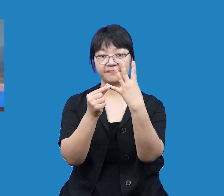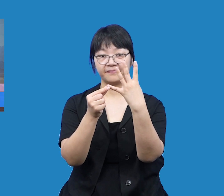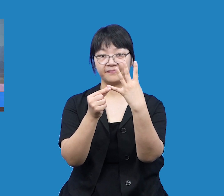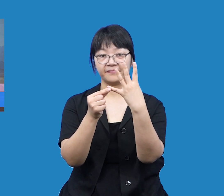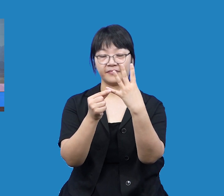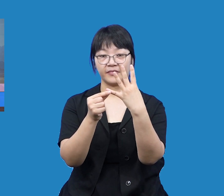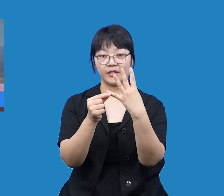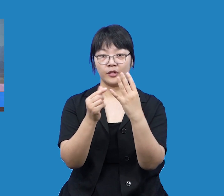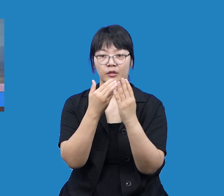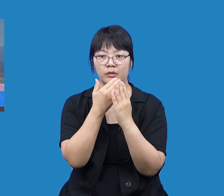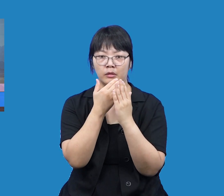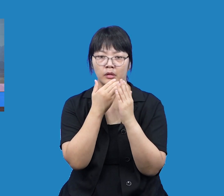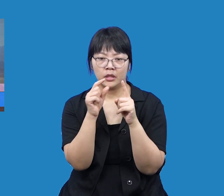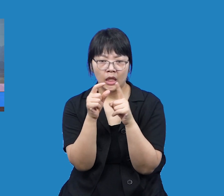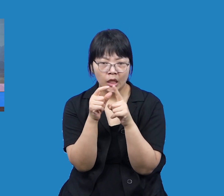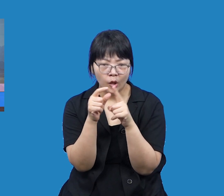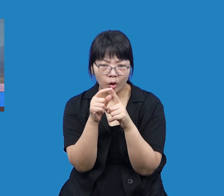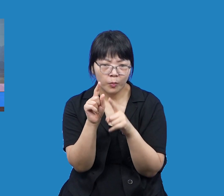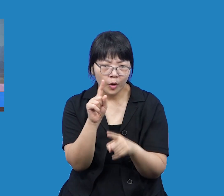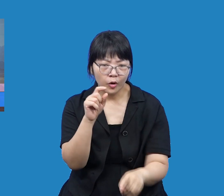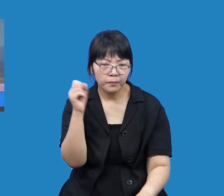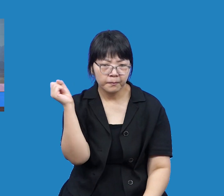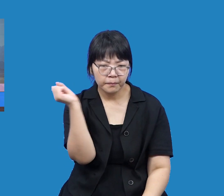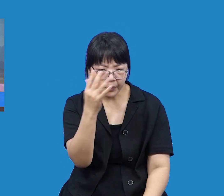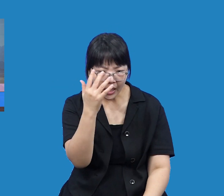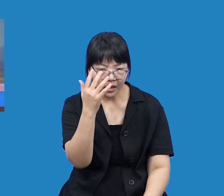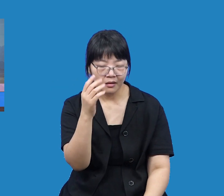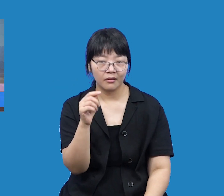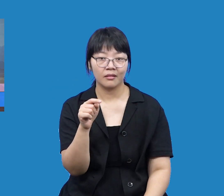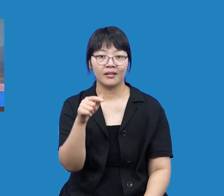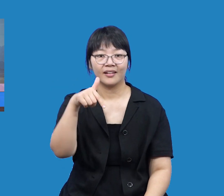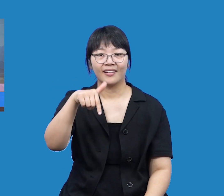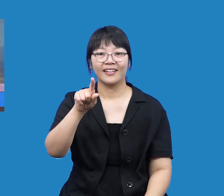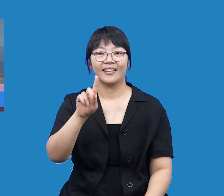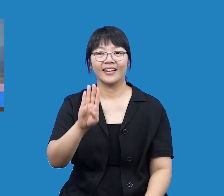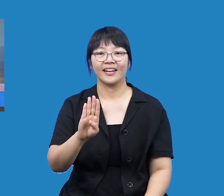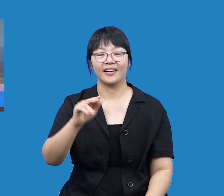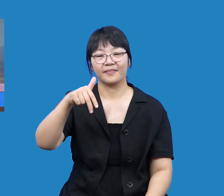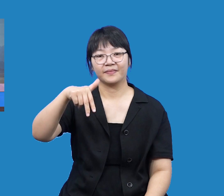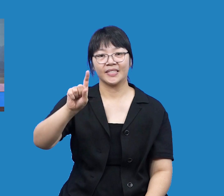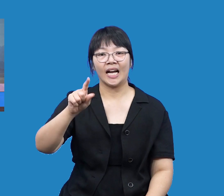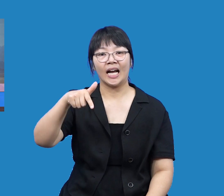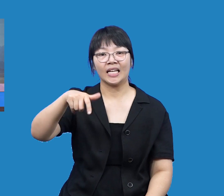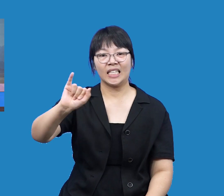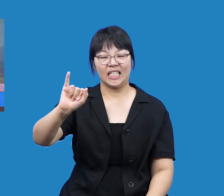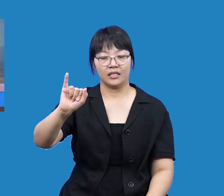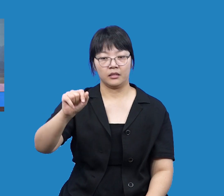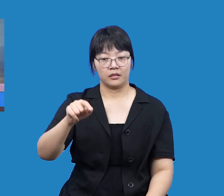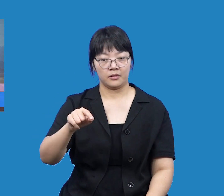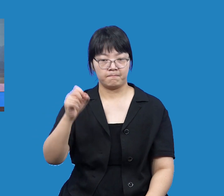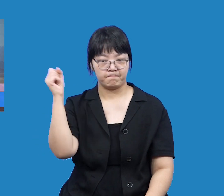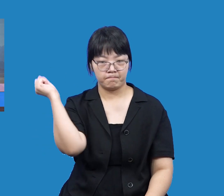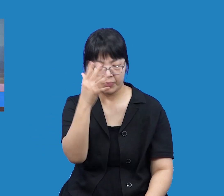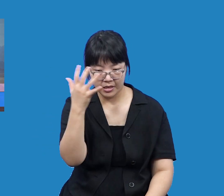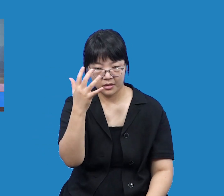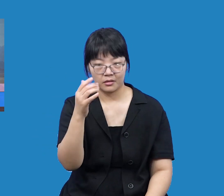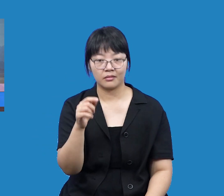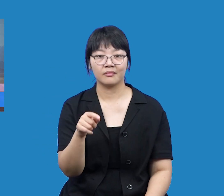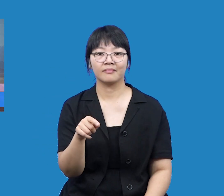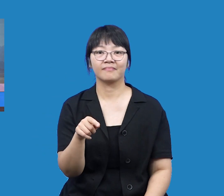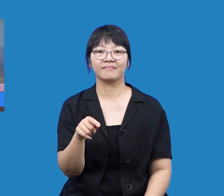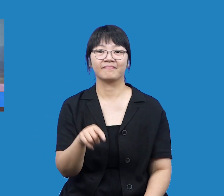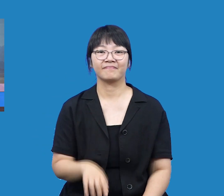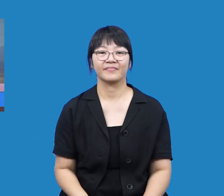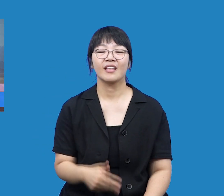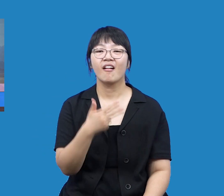특별히 갑자기라는 단어를 주목해 보세요. 갑자기. 하나님이 갑자기. 우리가